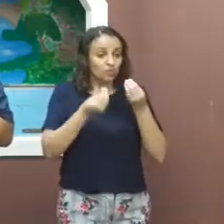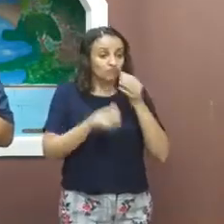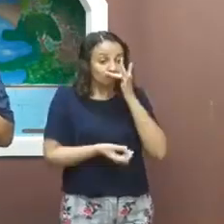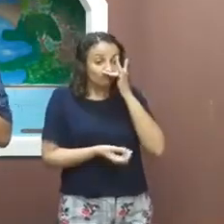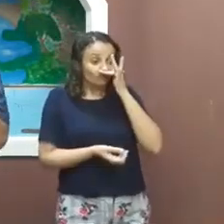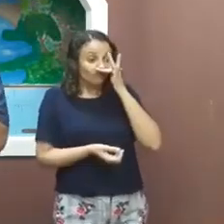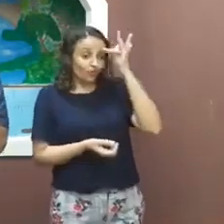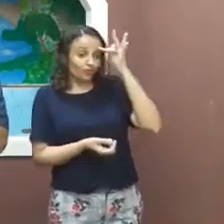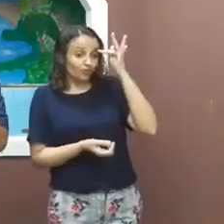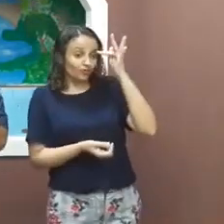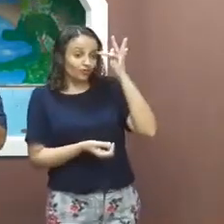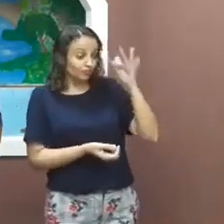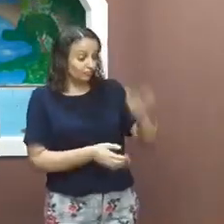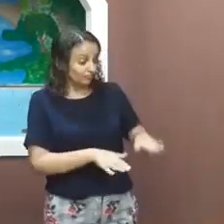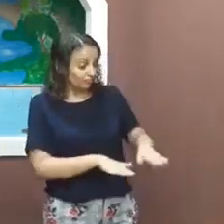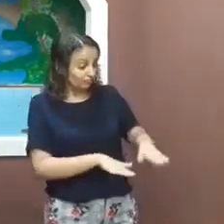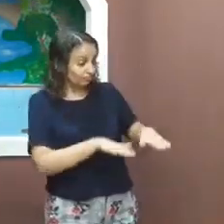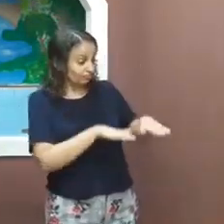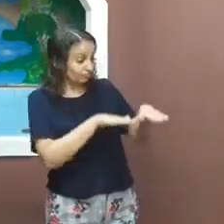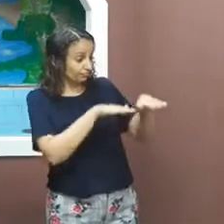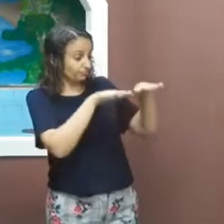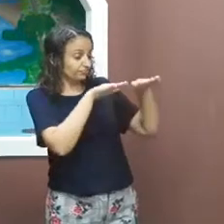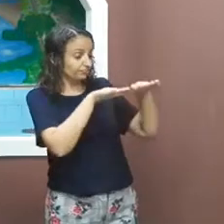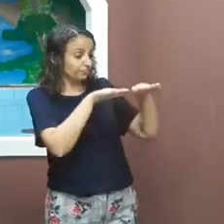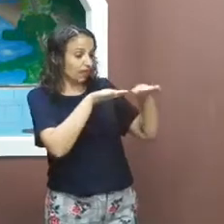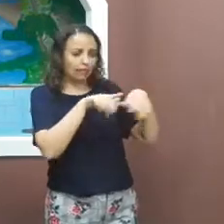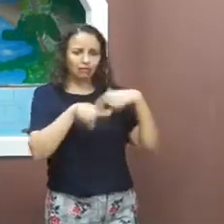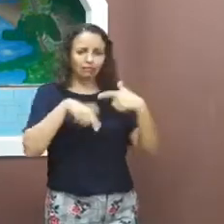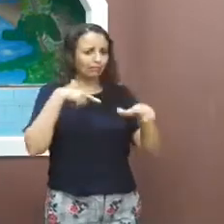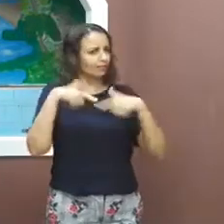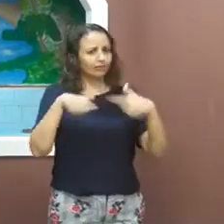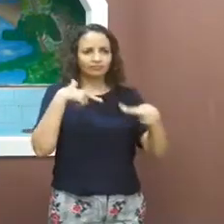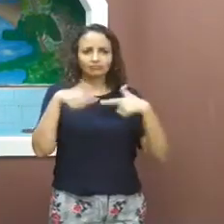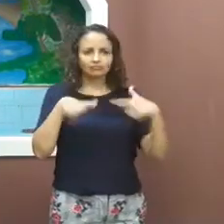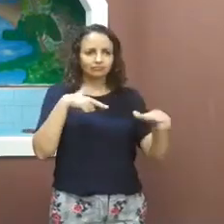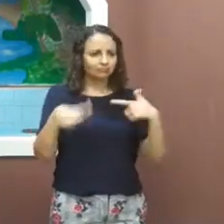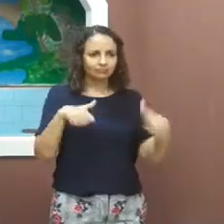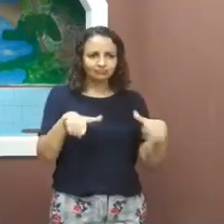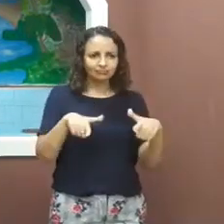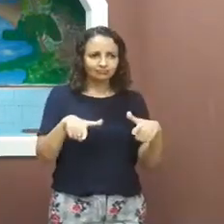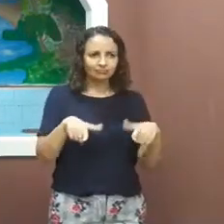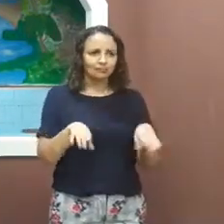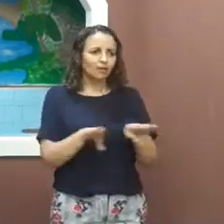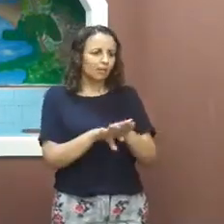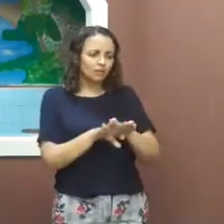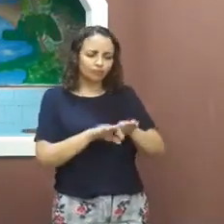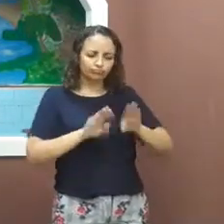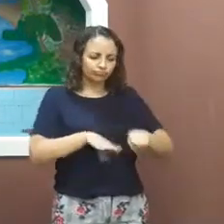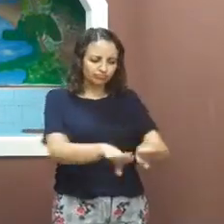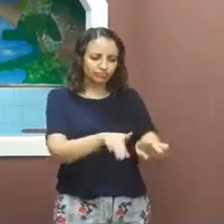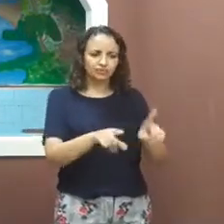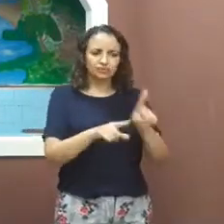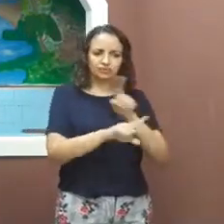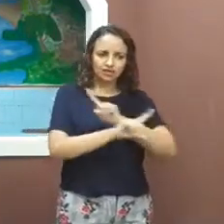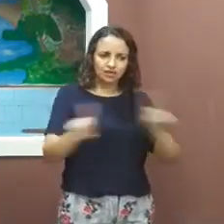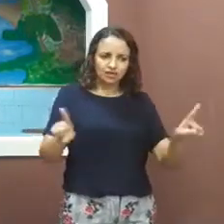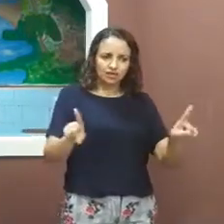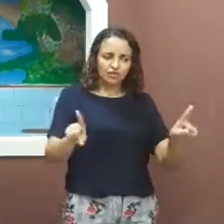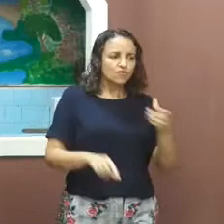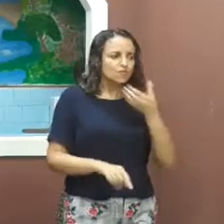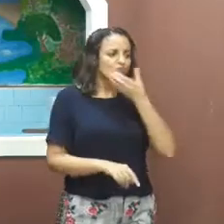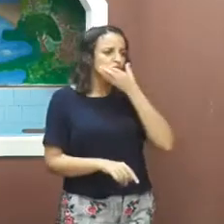campo. Eles não trabalham e nem tecem. Contudo, eu lhes digo que nem Salomão, em todo o seu esplendor, vestiu-se como um